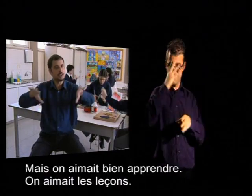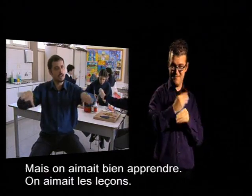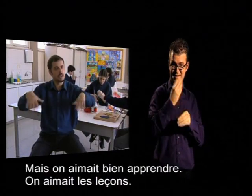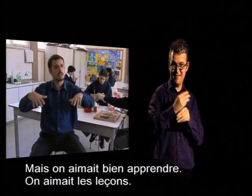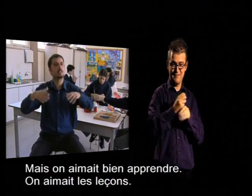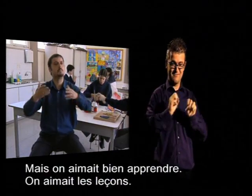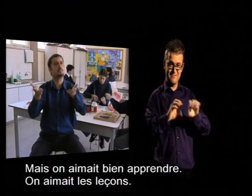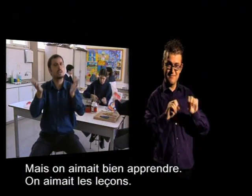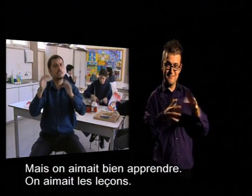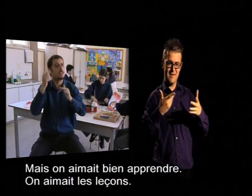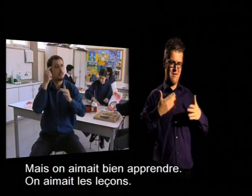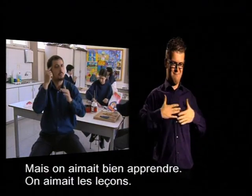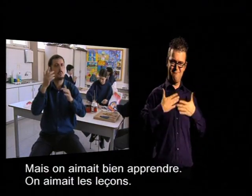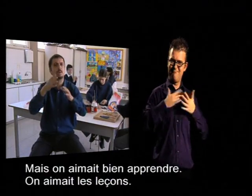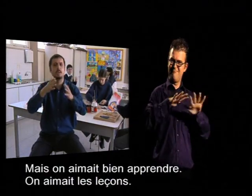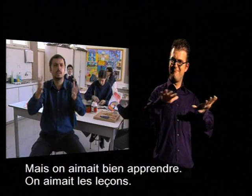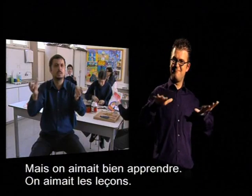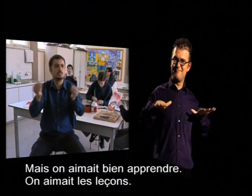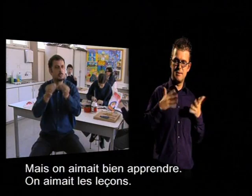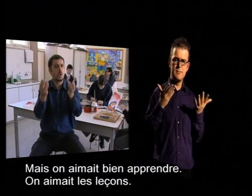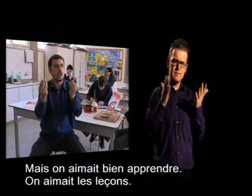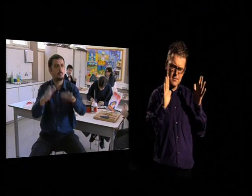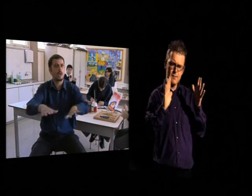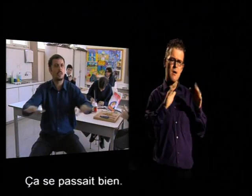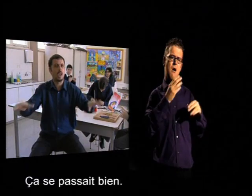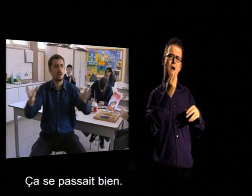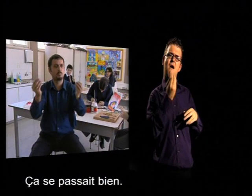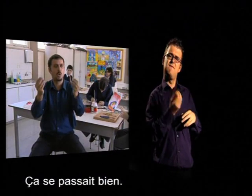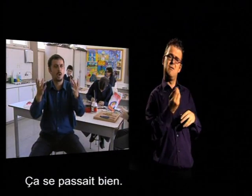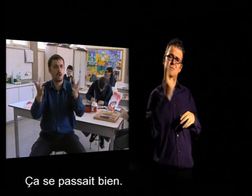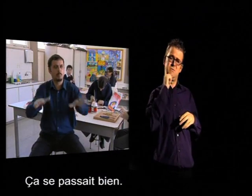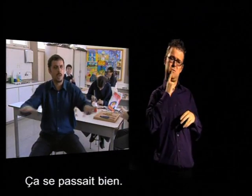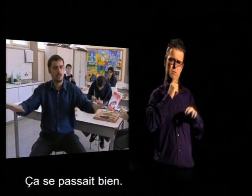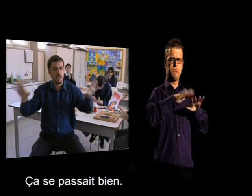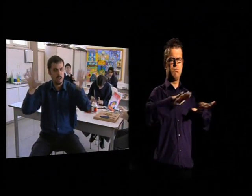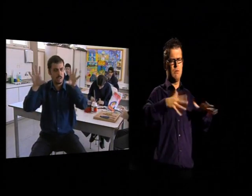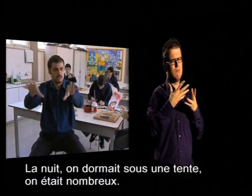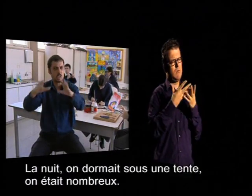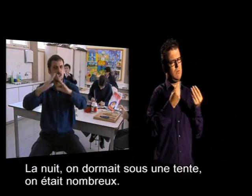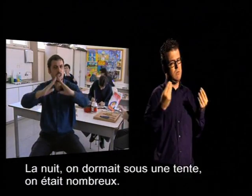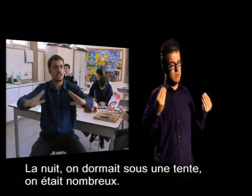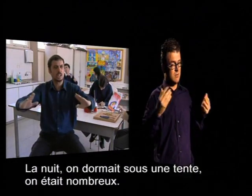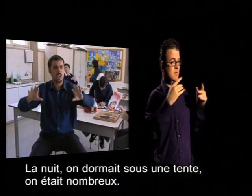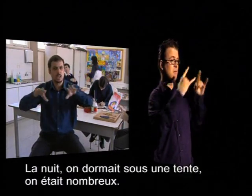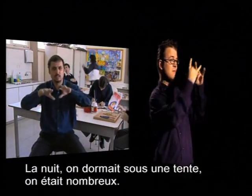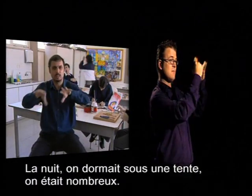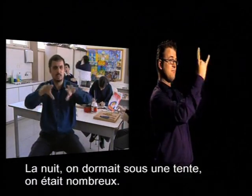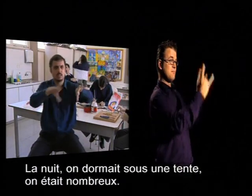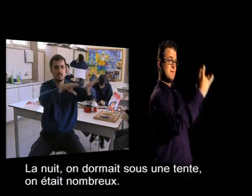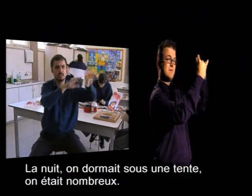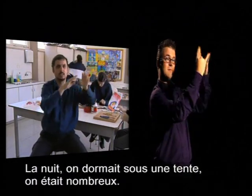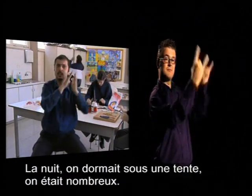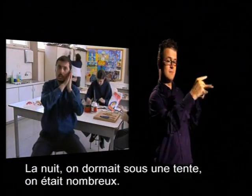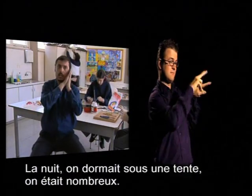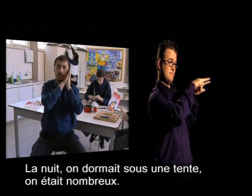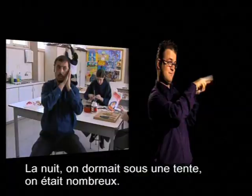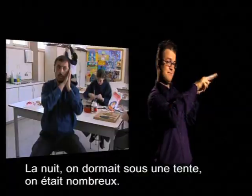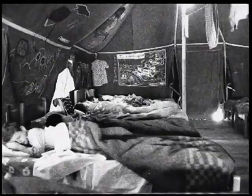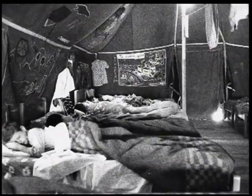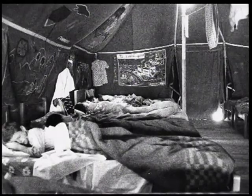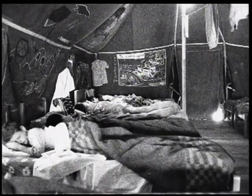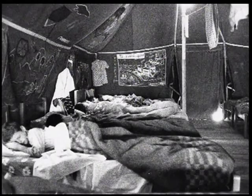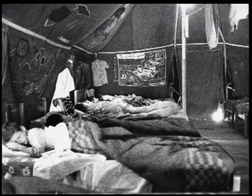Mais on aimait bien apprendre. On aimait les leçons. Ça se passait bien. La nuit, on dormait sous une tente. On était nombreux.